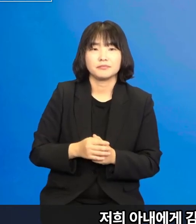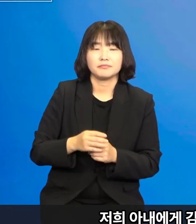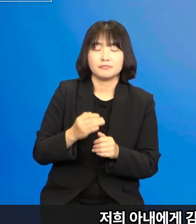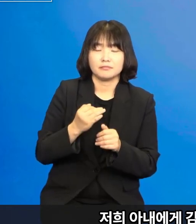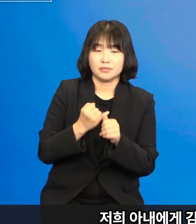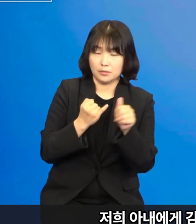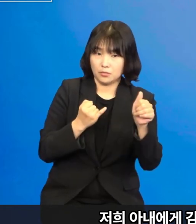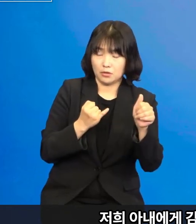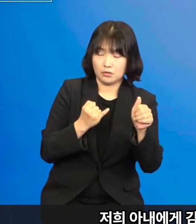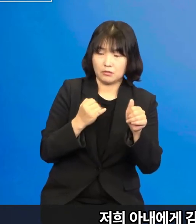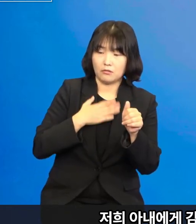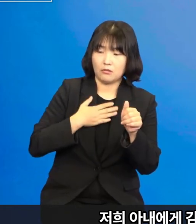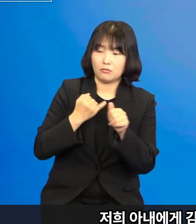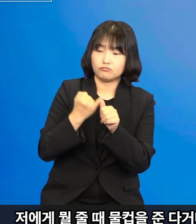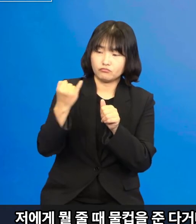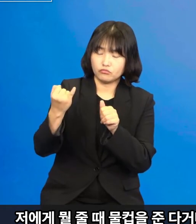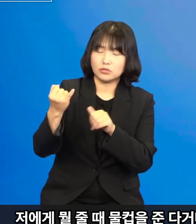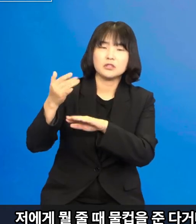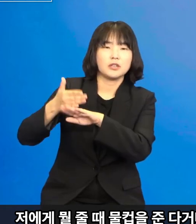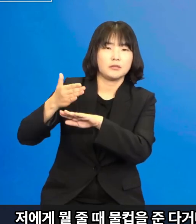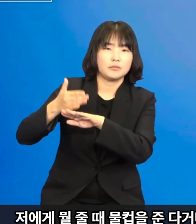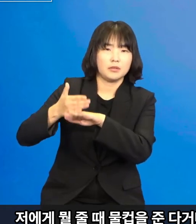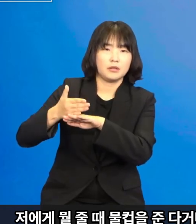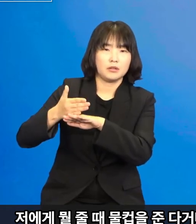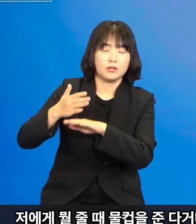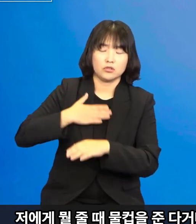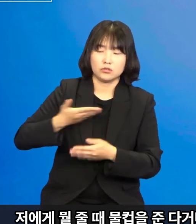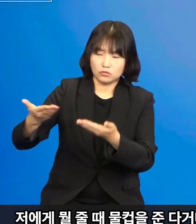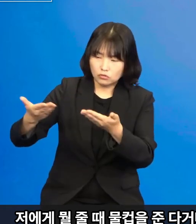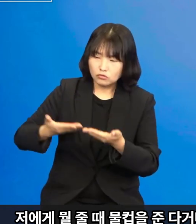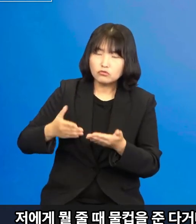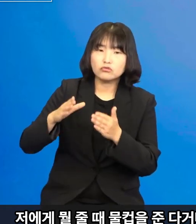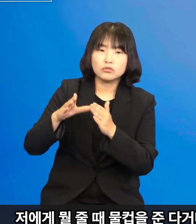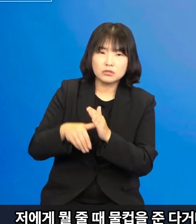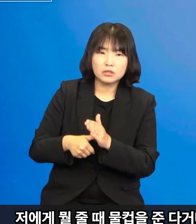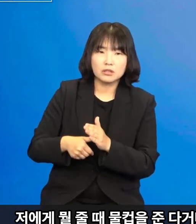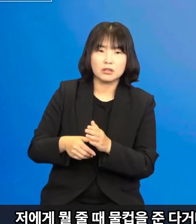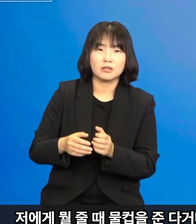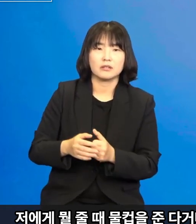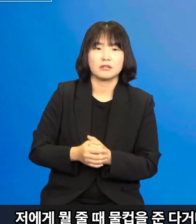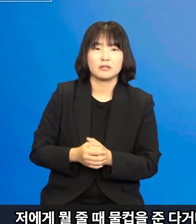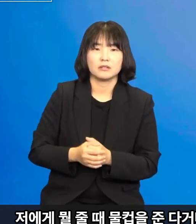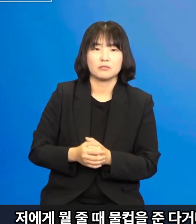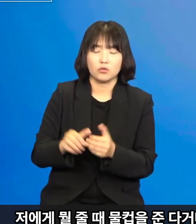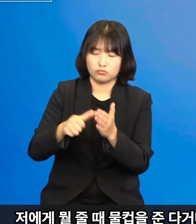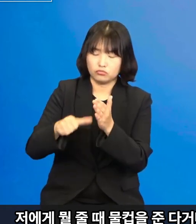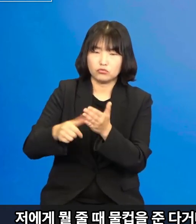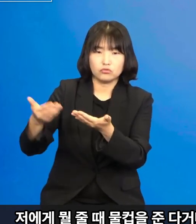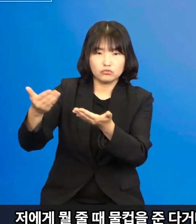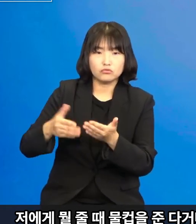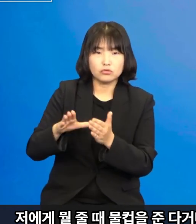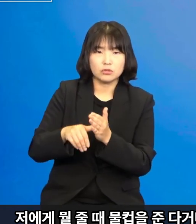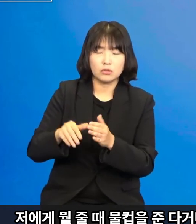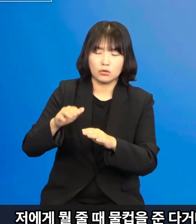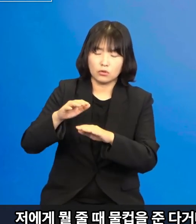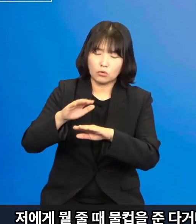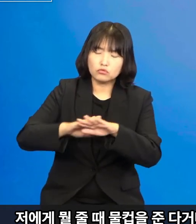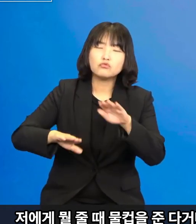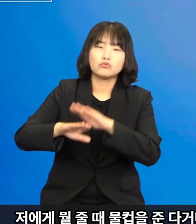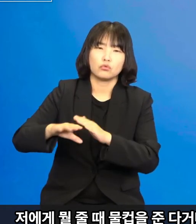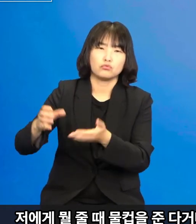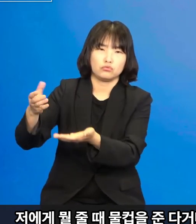감사합니다. 뭐가 감사해요? 저에게 뭘 줄 때, 물컵을 준다거나 물건을 줄 때 두 손으로 준다는